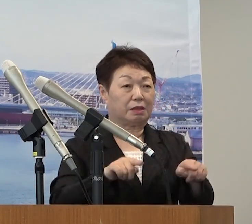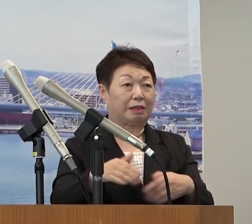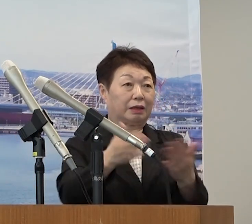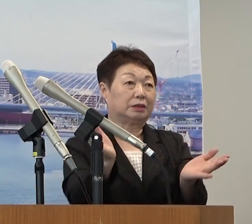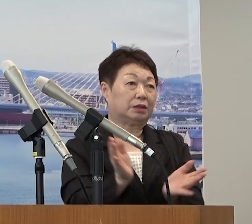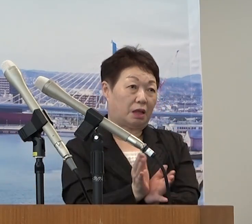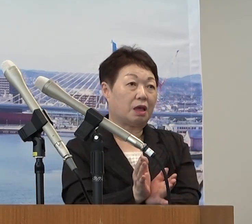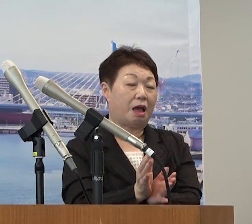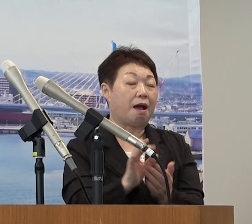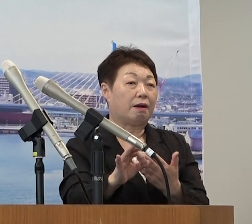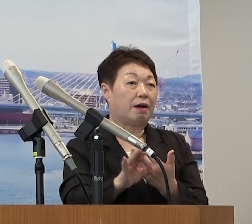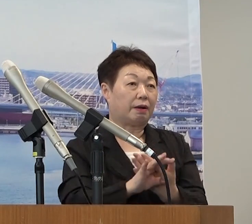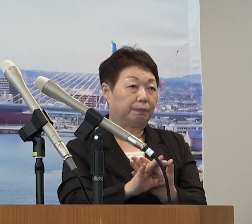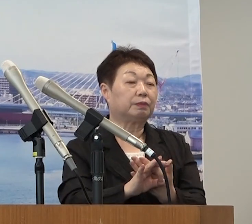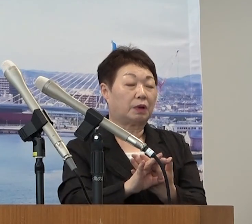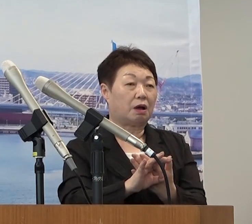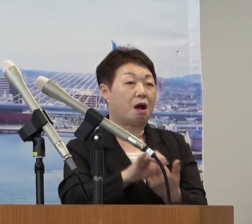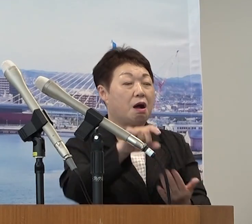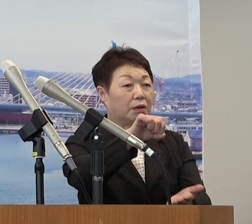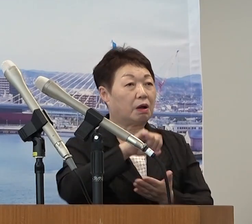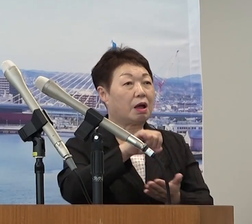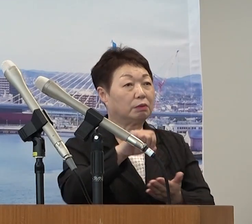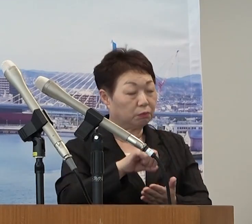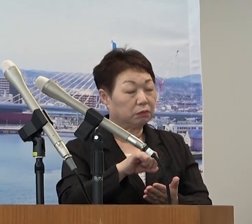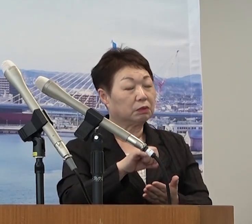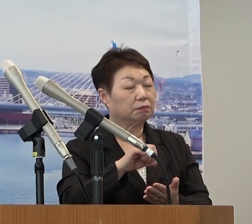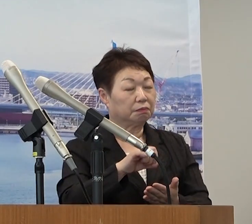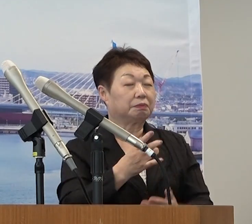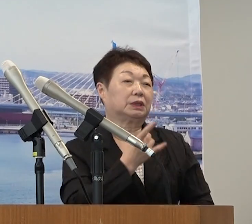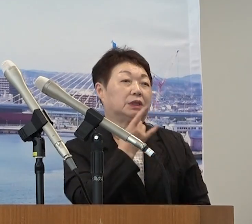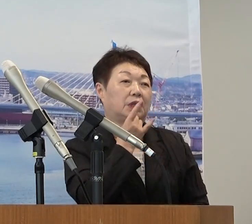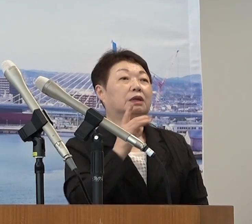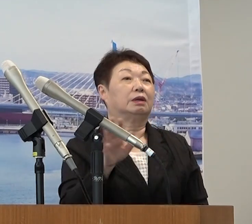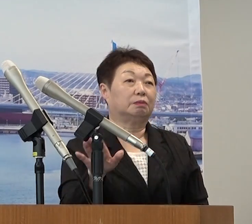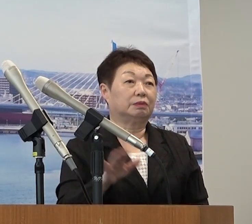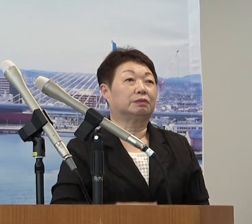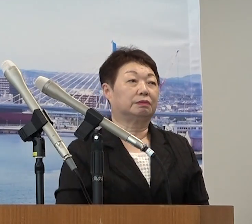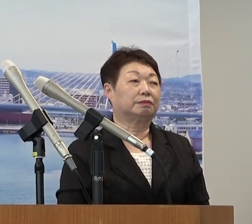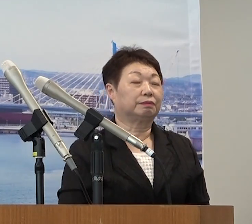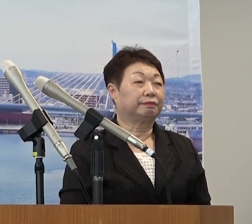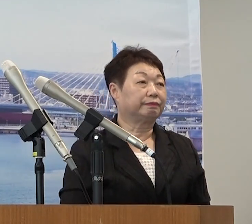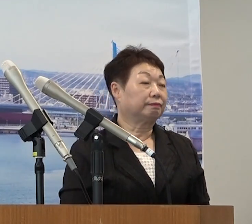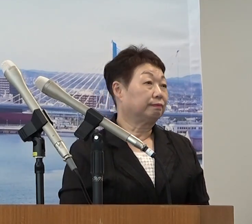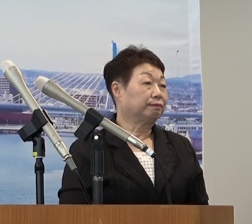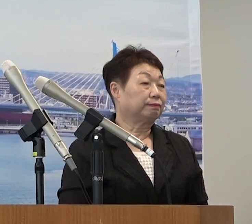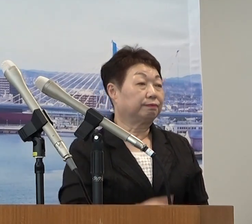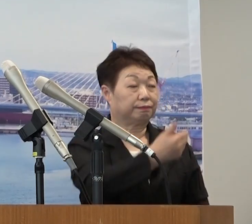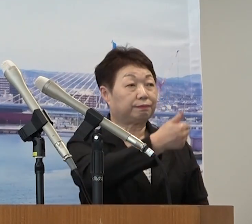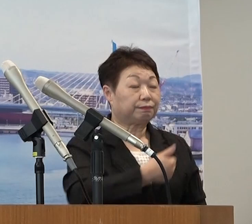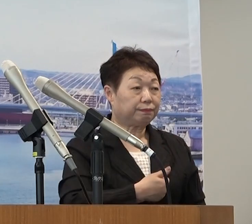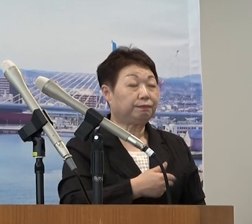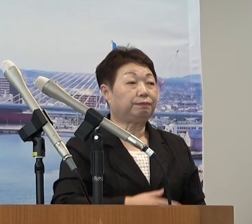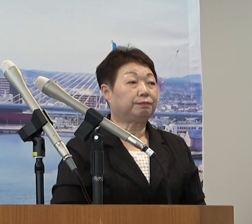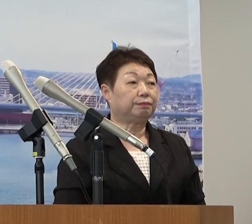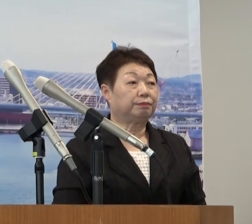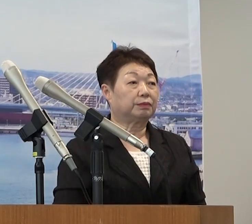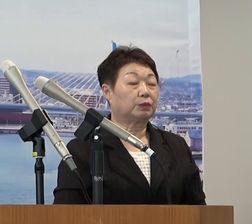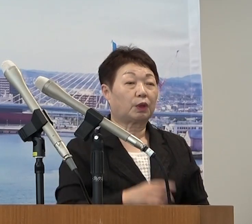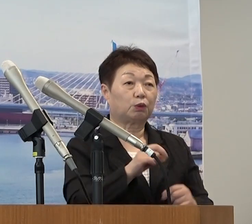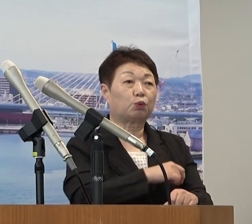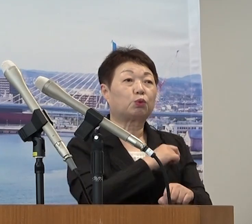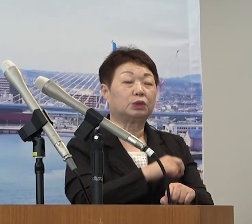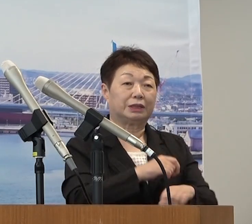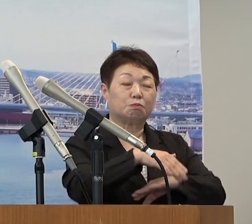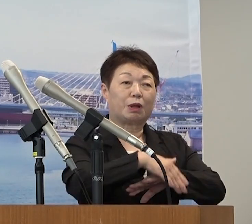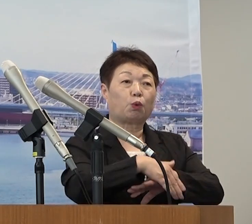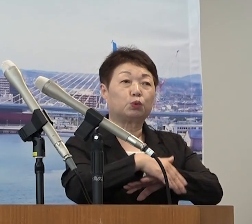があるとかそういうことを持って提案してくる方を期待している部分もございます。 これは特にこう